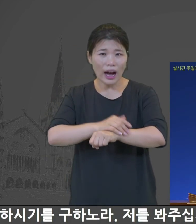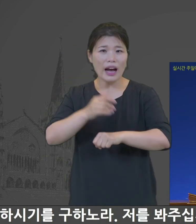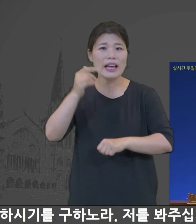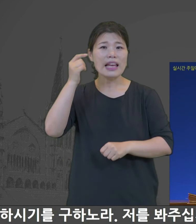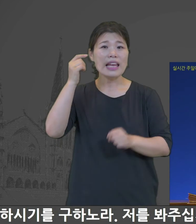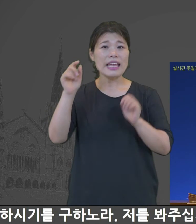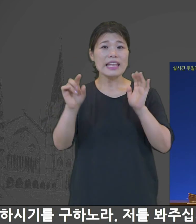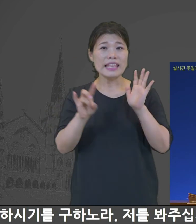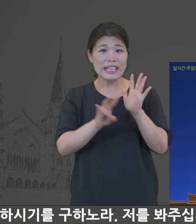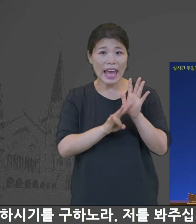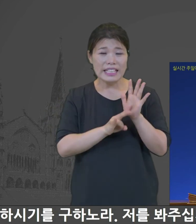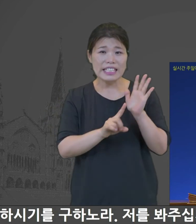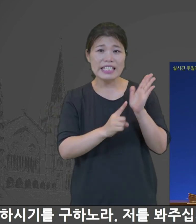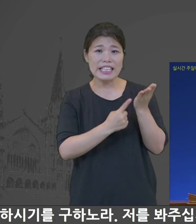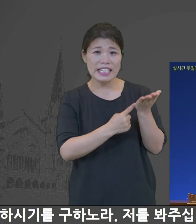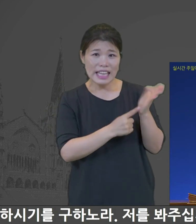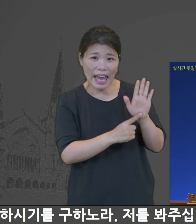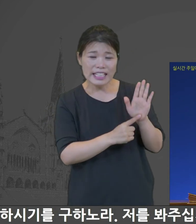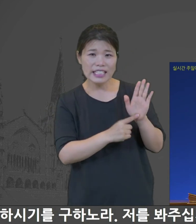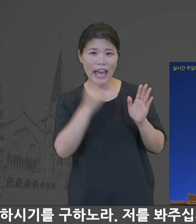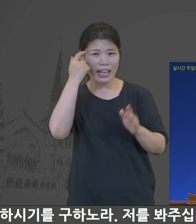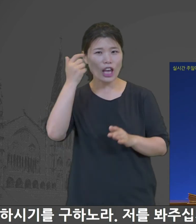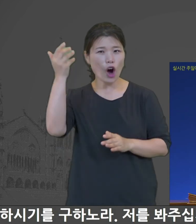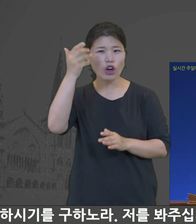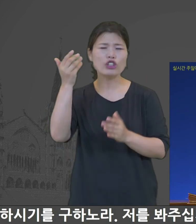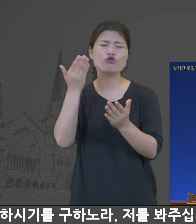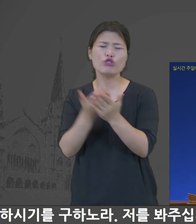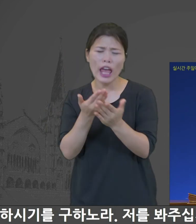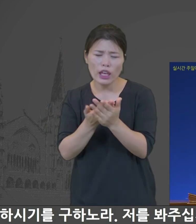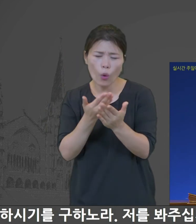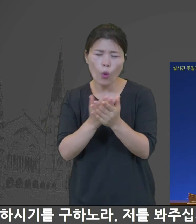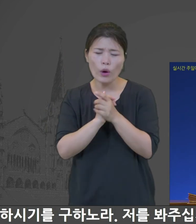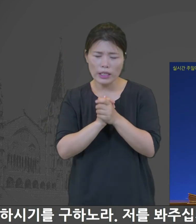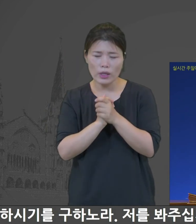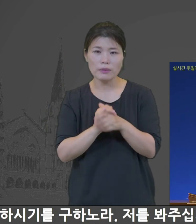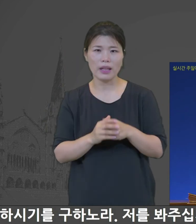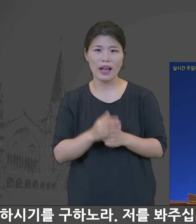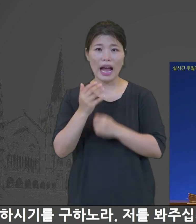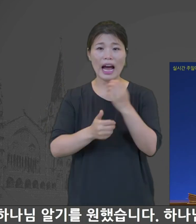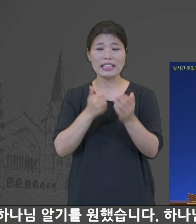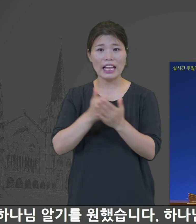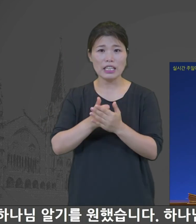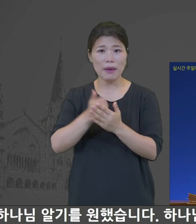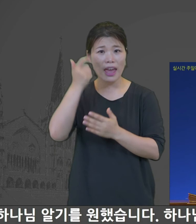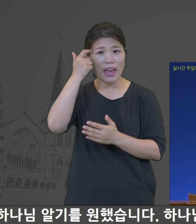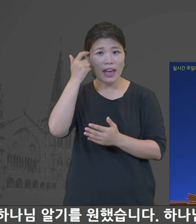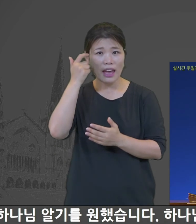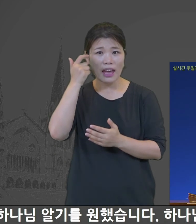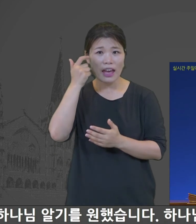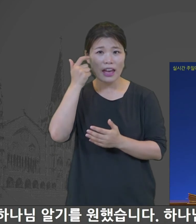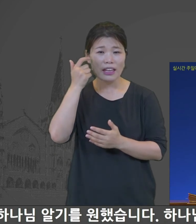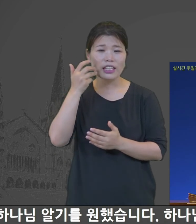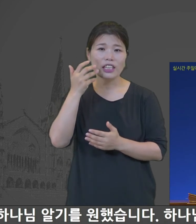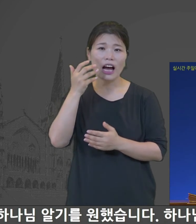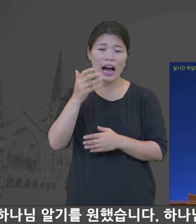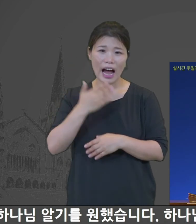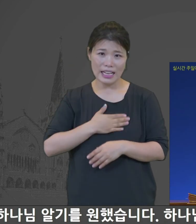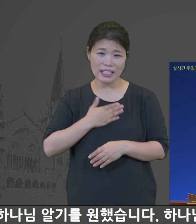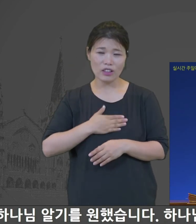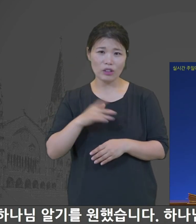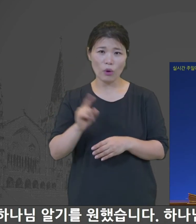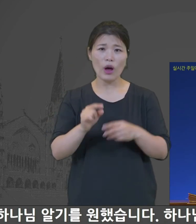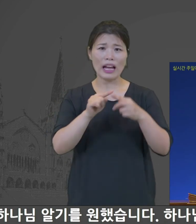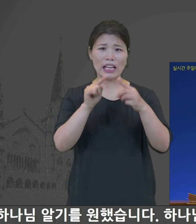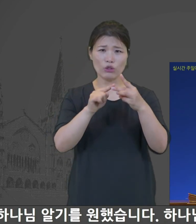거예요. 근데 그 하나님을 아는 내용이 세 가지라고 말씀드렸습니다. 과거에 역사하신 하나님, 미래 역사하신